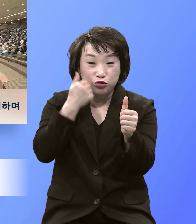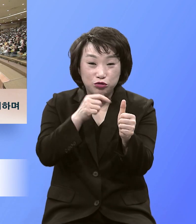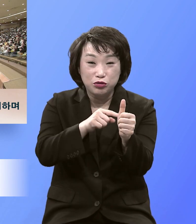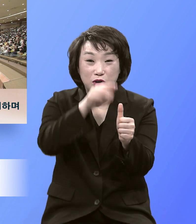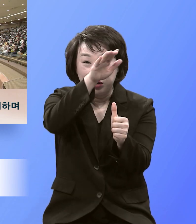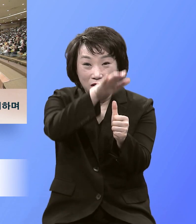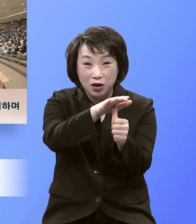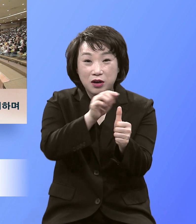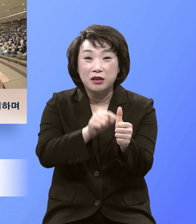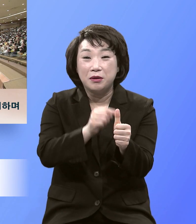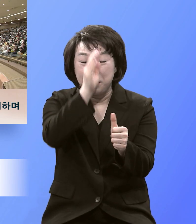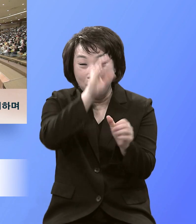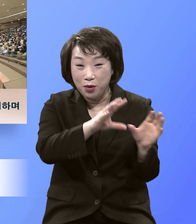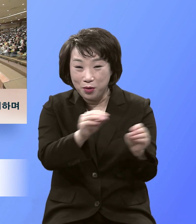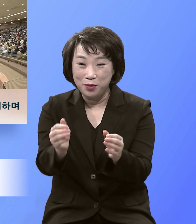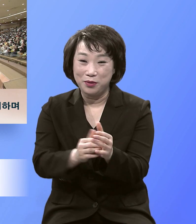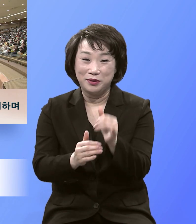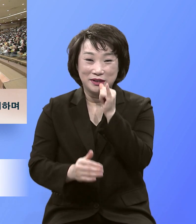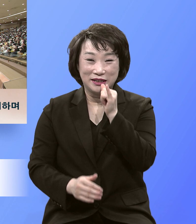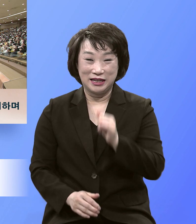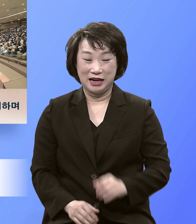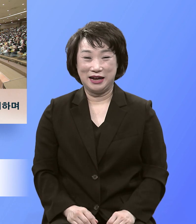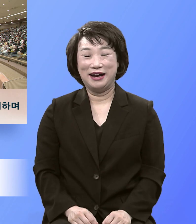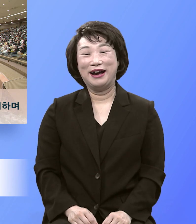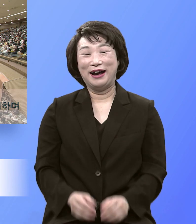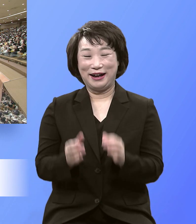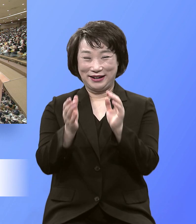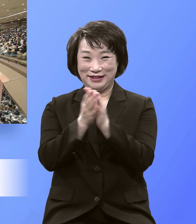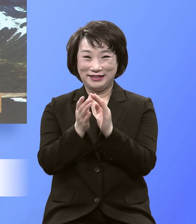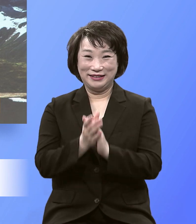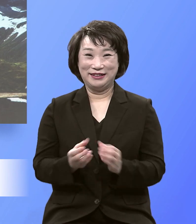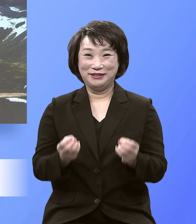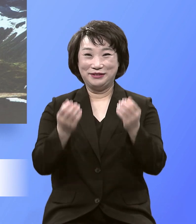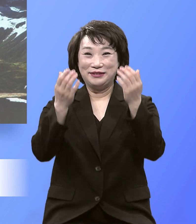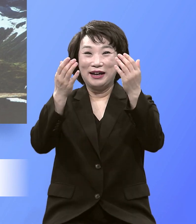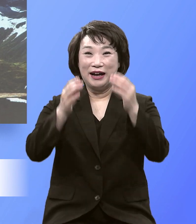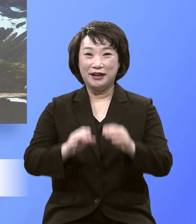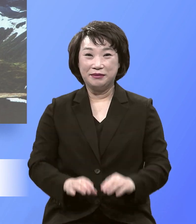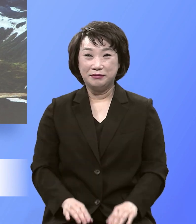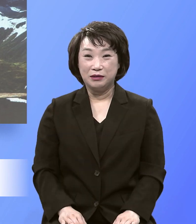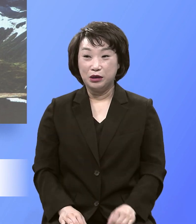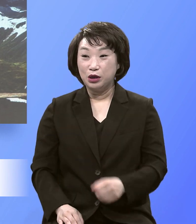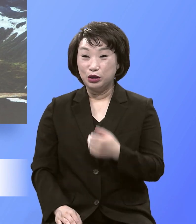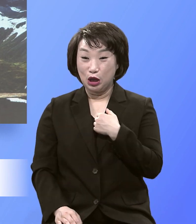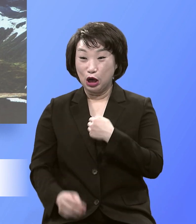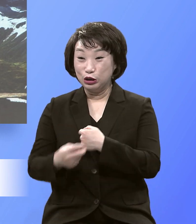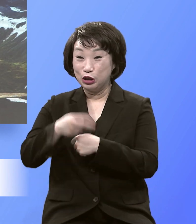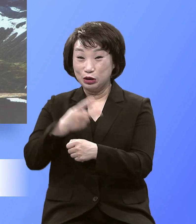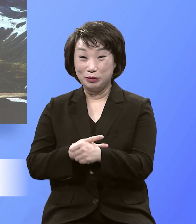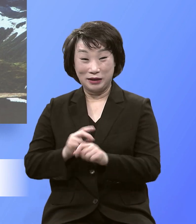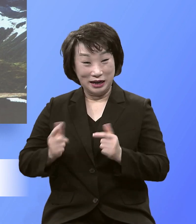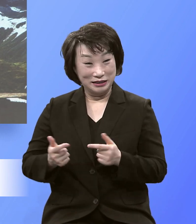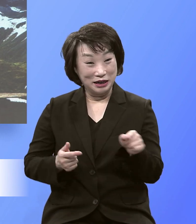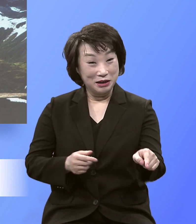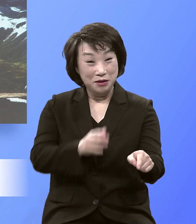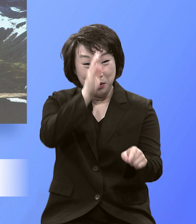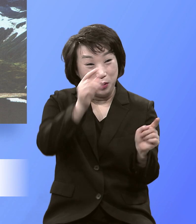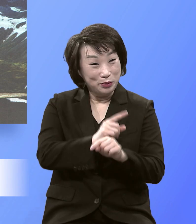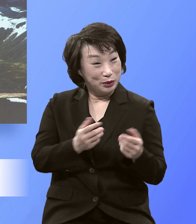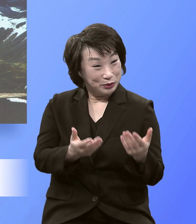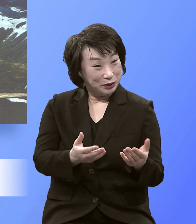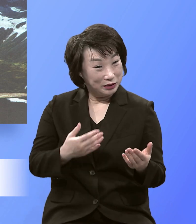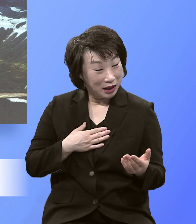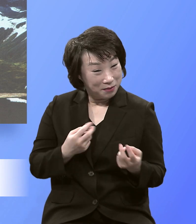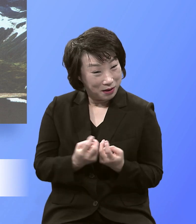사람에게 손을 얹은즉 나으리라 하시더라. 할렐루야. 의사도 아니었는데 어떻게 병이 나도.